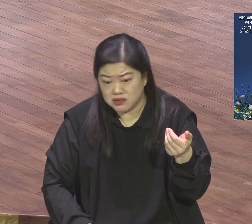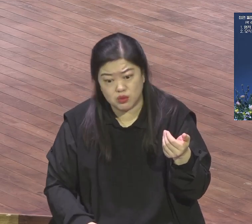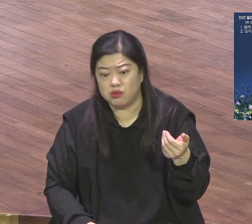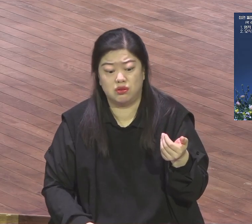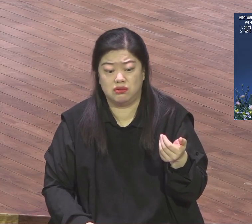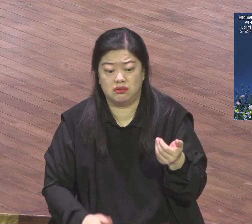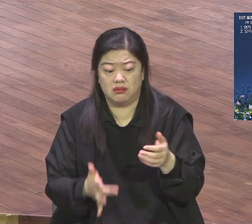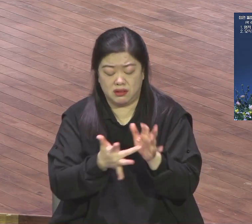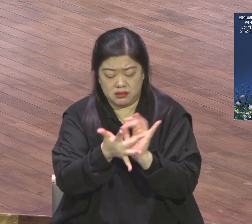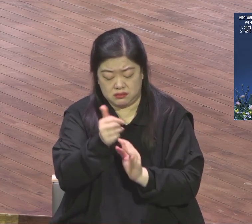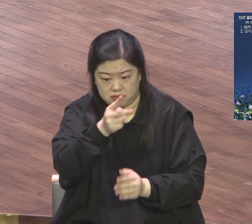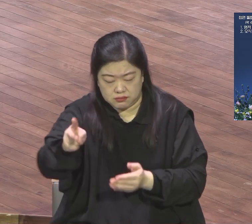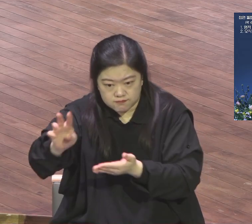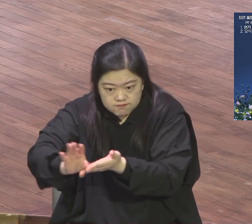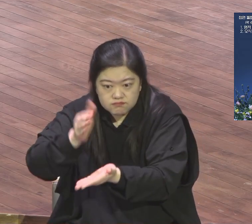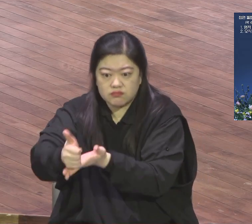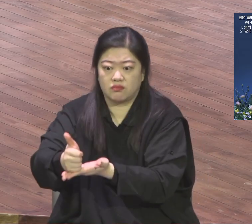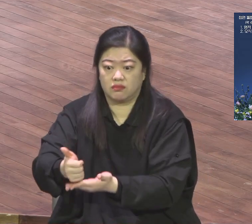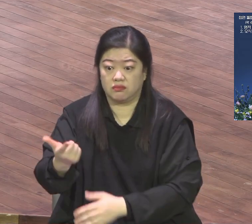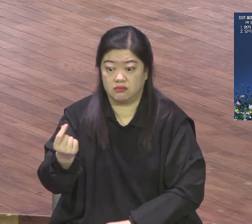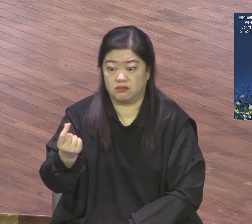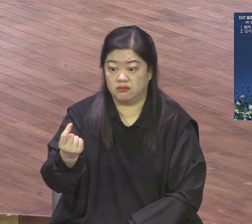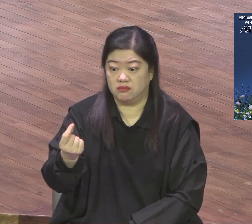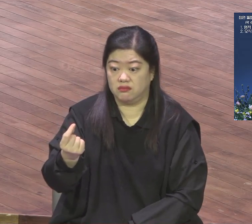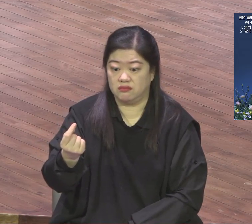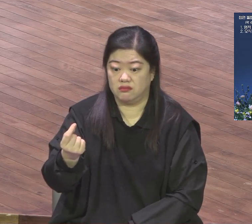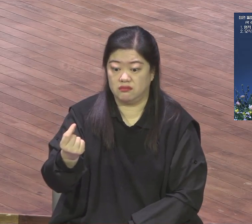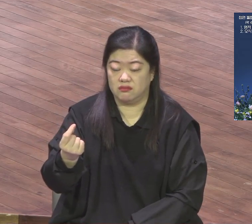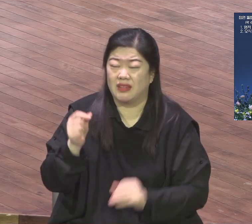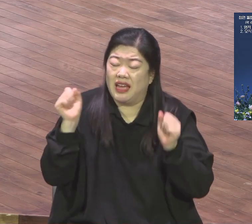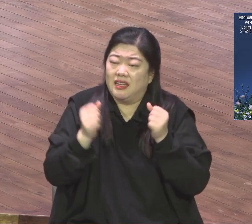보여준 것입니다. 본문에 보면